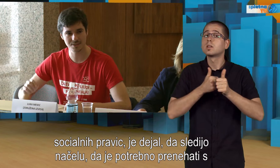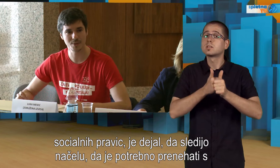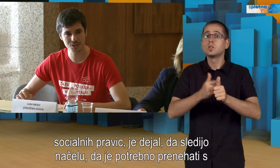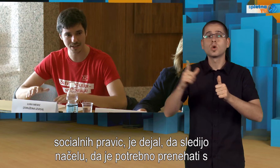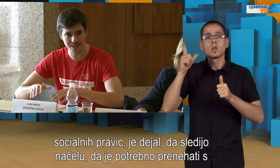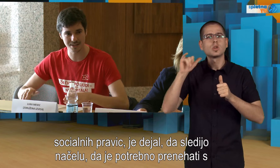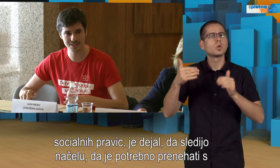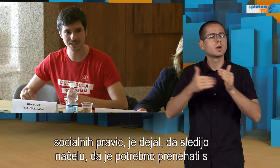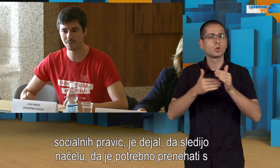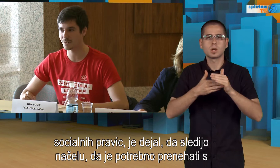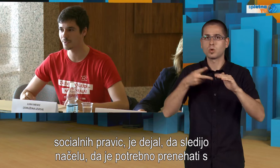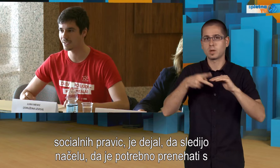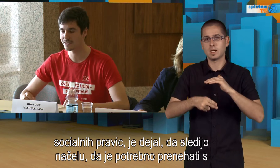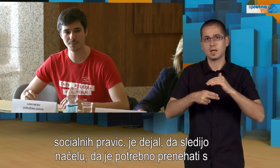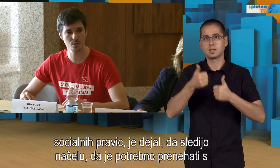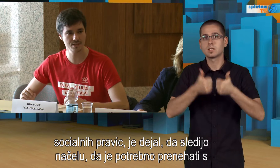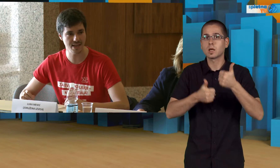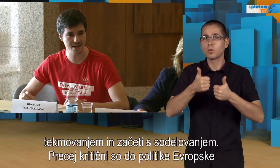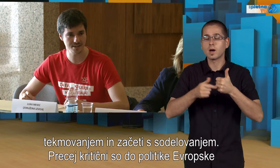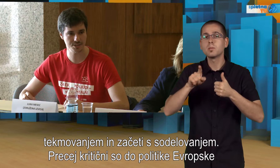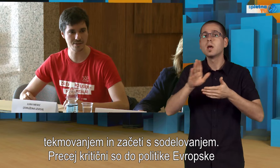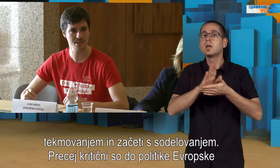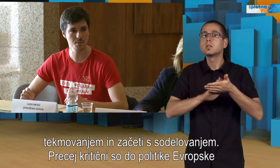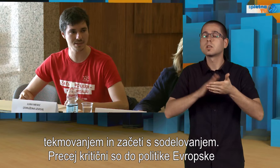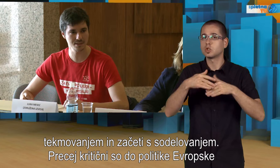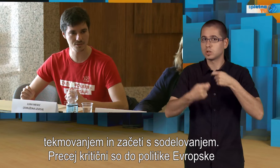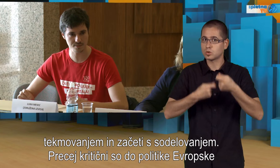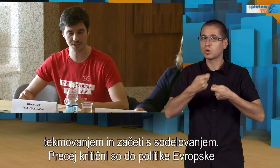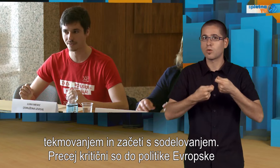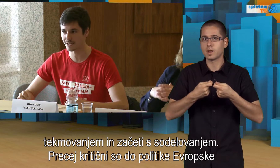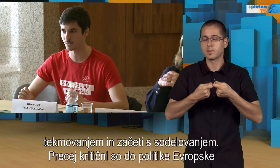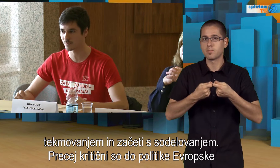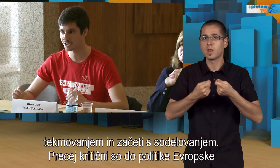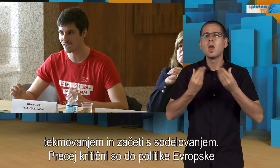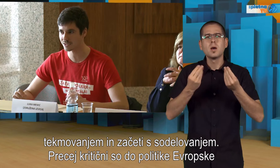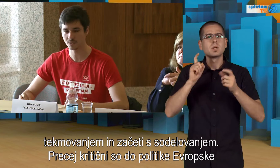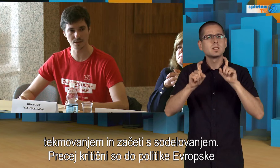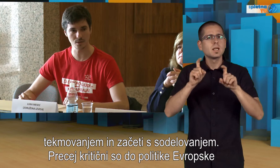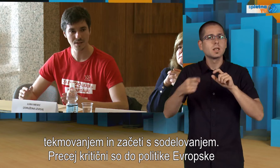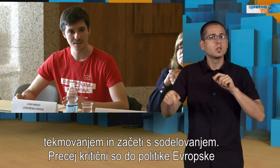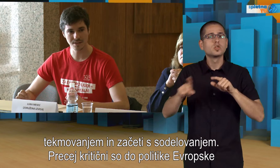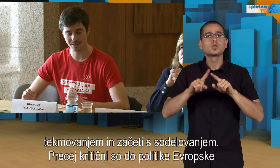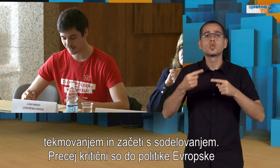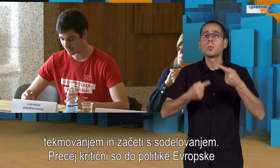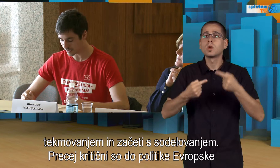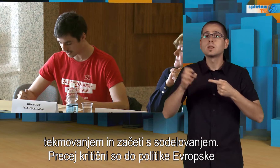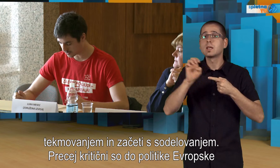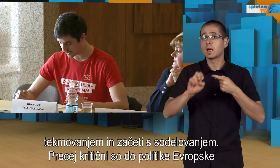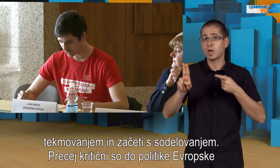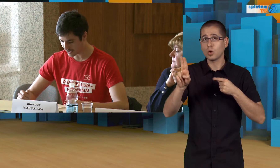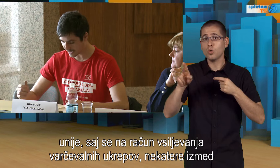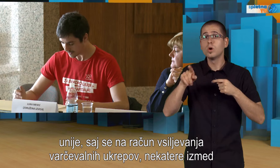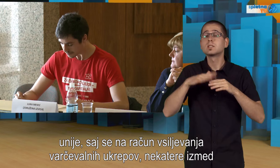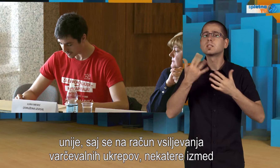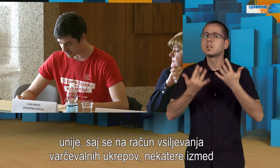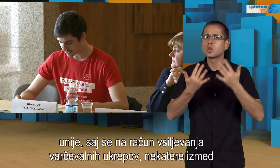je potrebno prenehati s tekmovanjem in začeti s sodelovanjem. Precej kritični so do politike